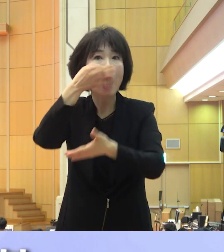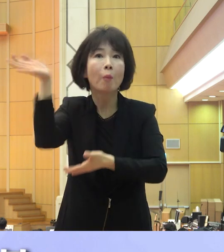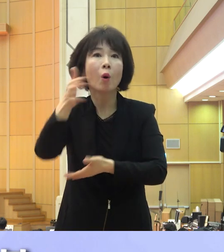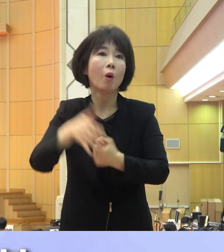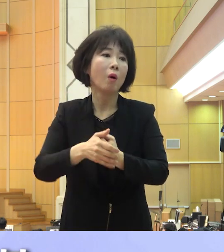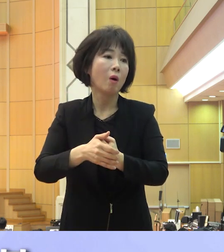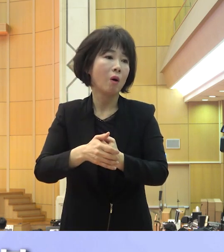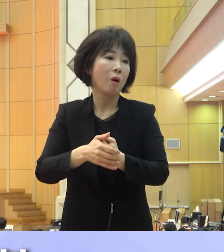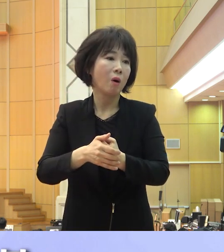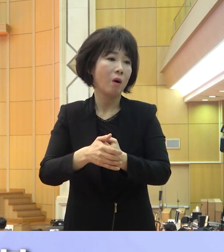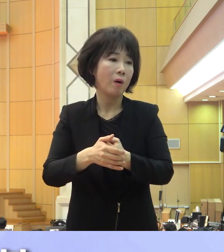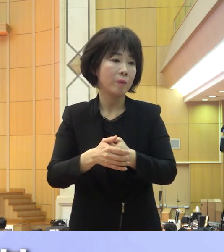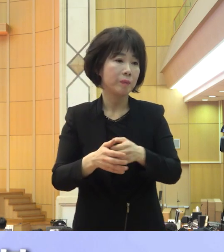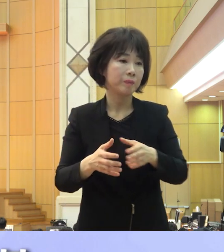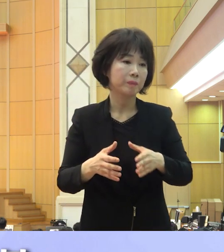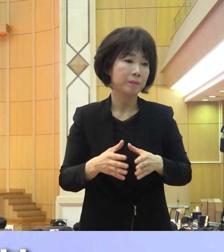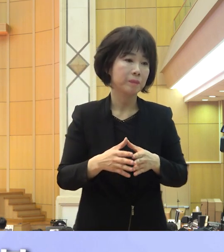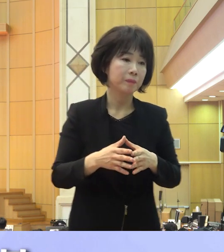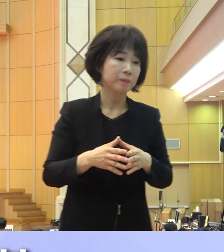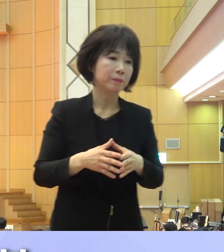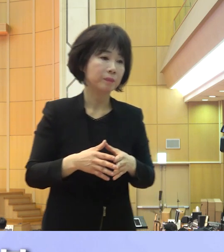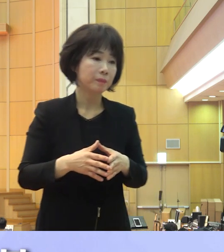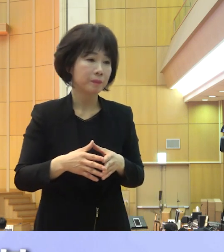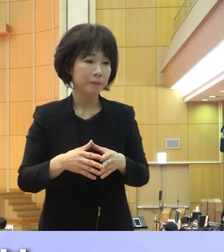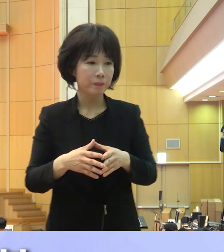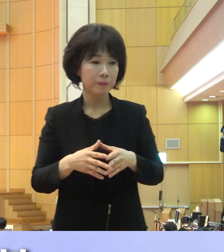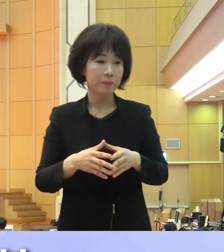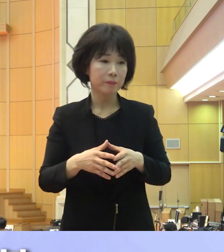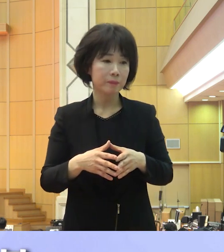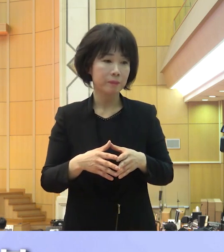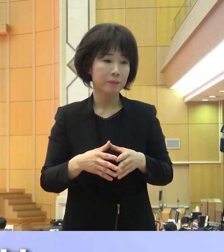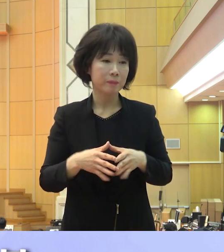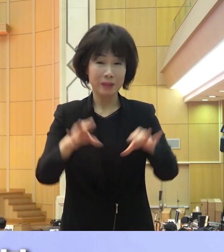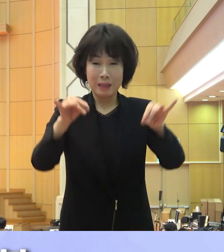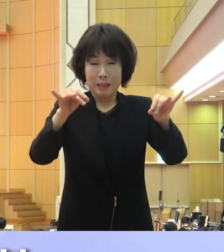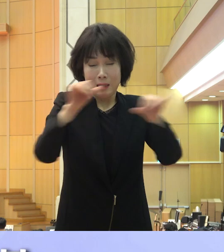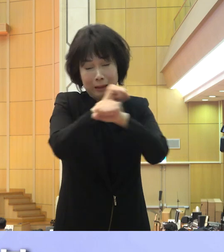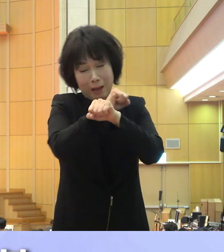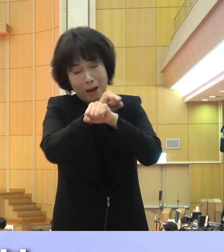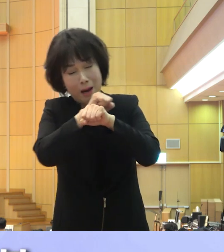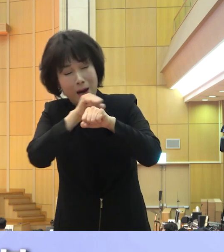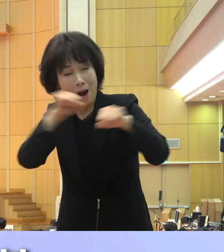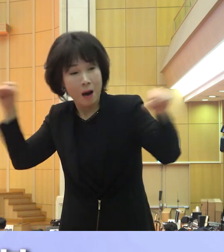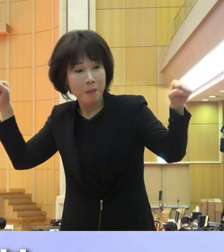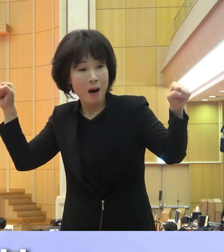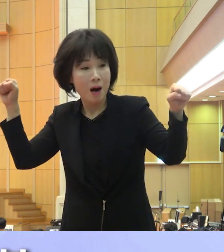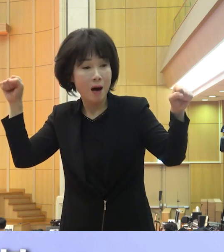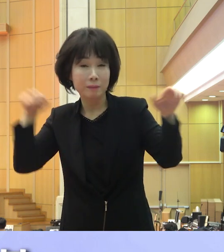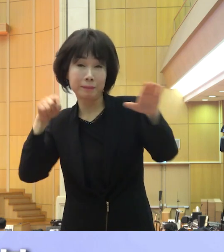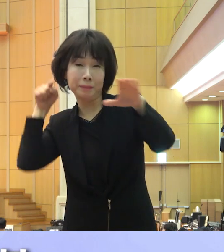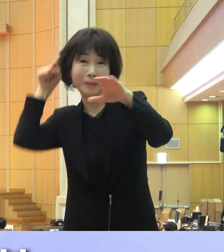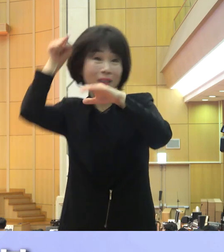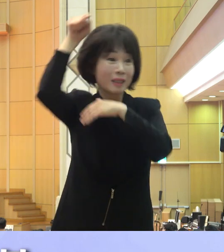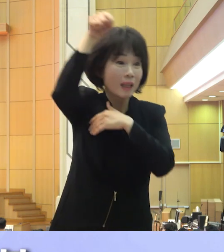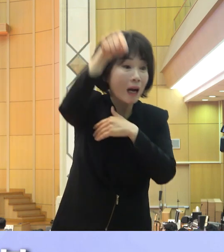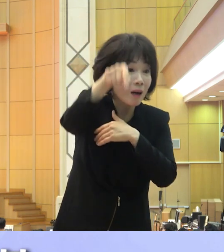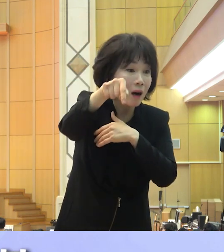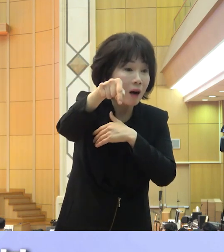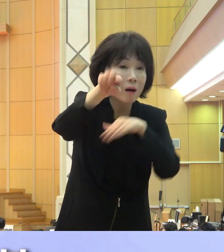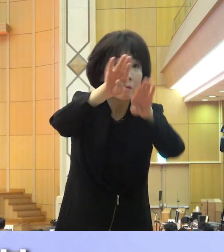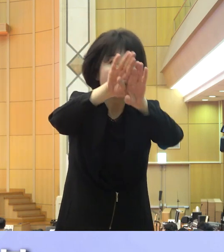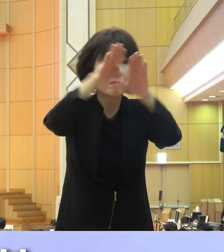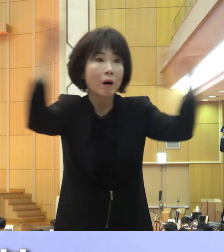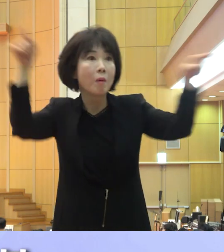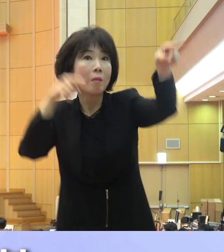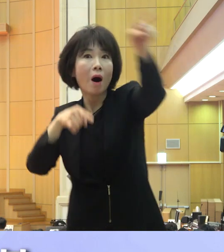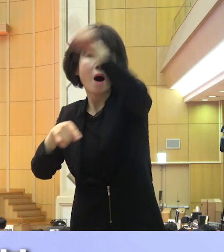입구에 국경을 넘어서 팍 넘어 들어가면, 조금만 들어가면 그때부터 물이 보이고 그냥 전부 다 그냥 땅이